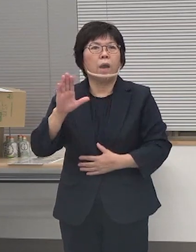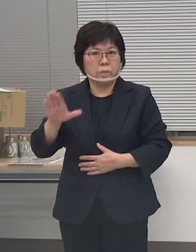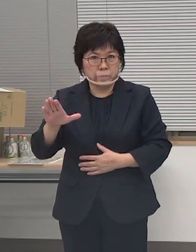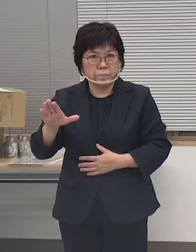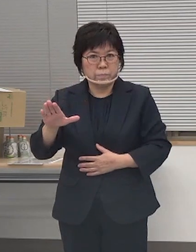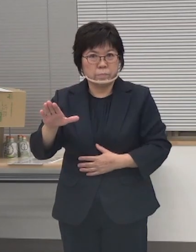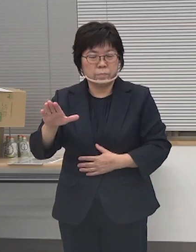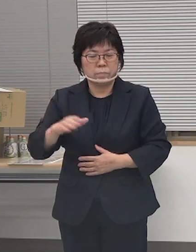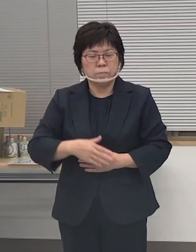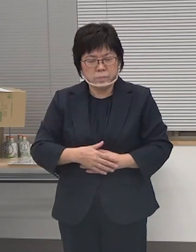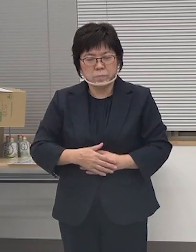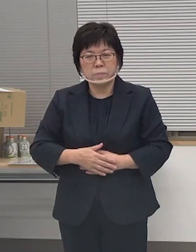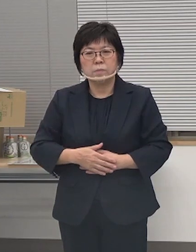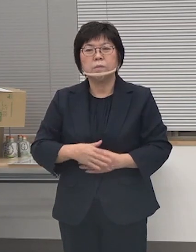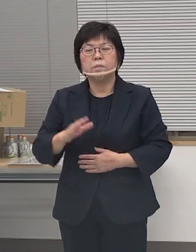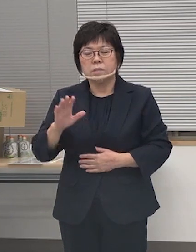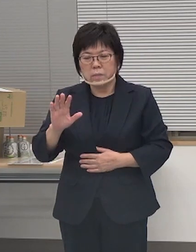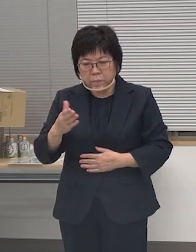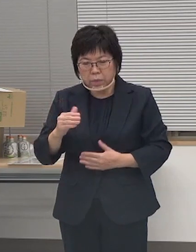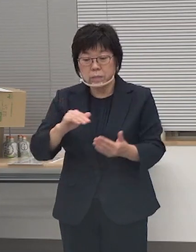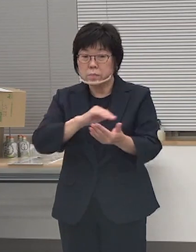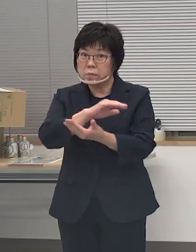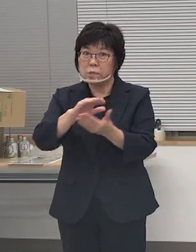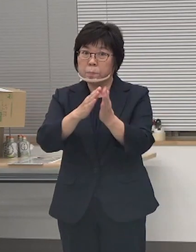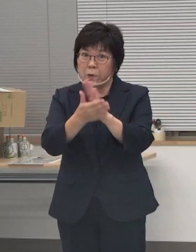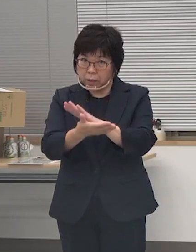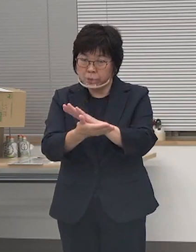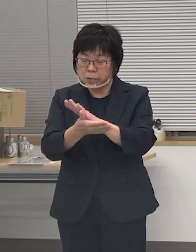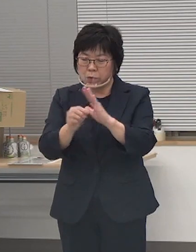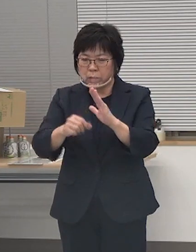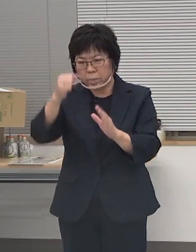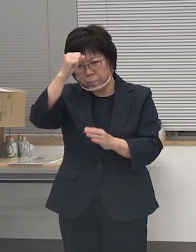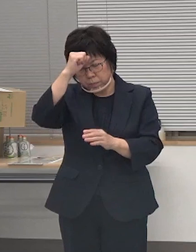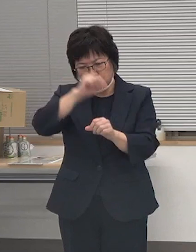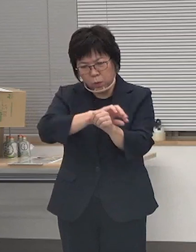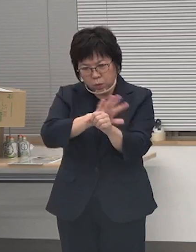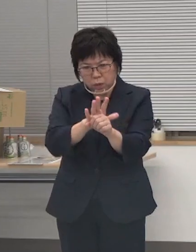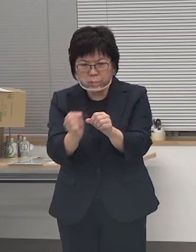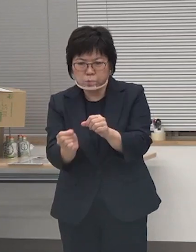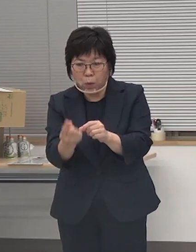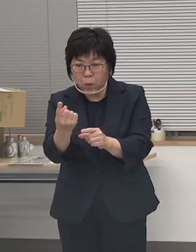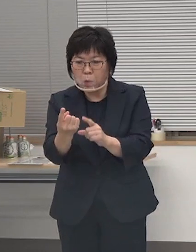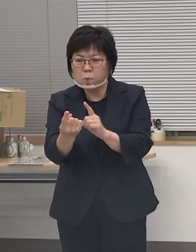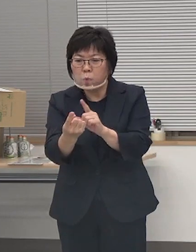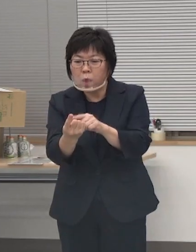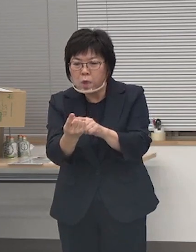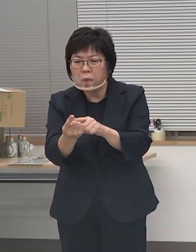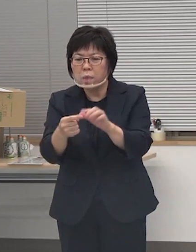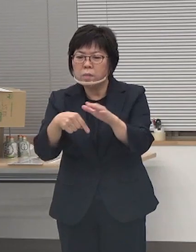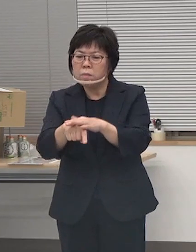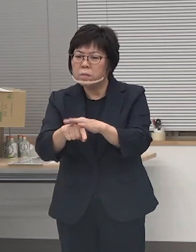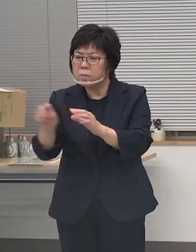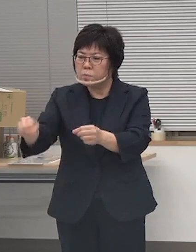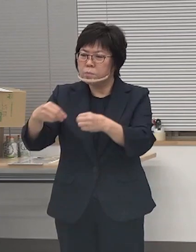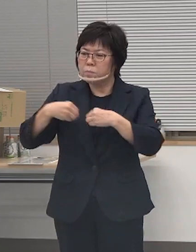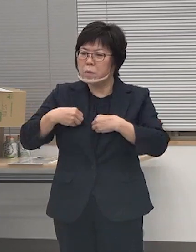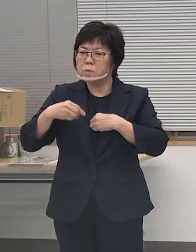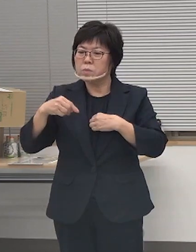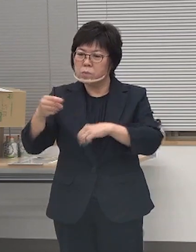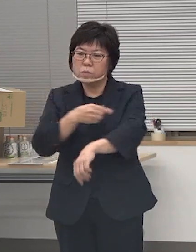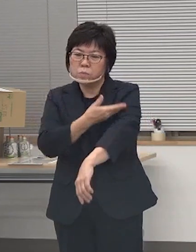が感染経路が分かっている場合が多いので、そこへの対応をしっかりとするべき